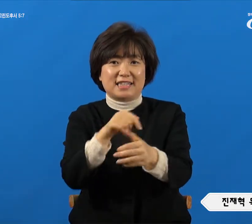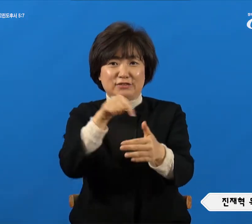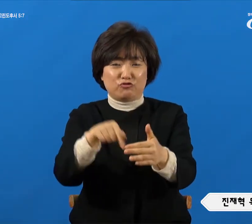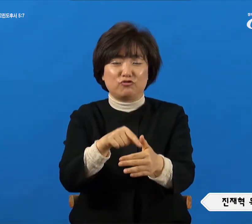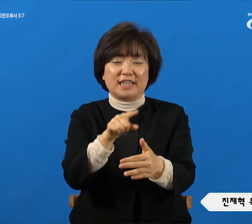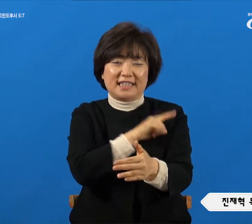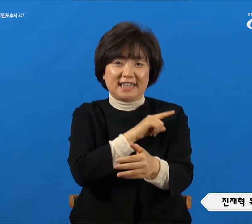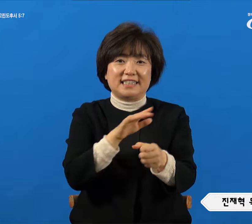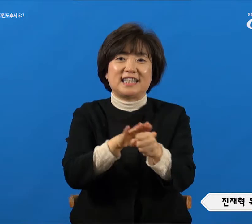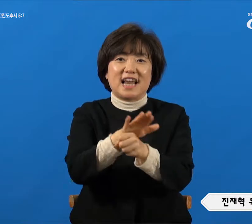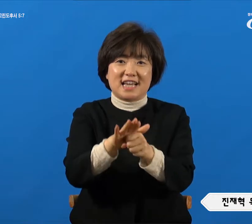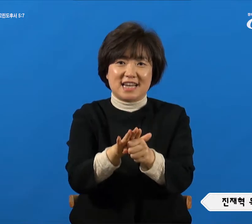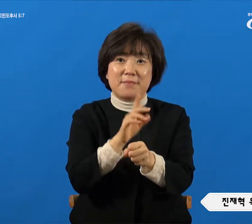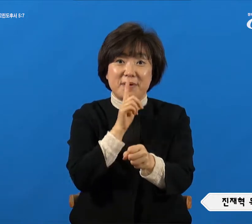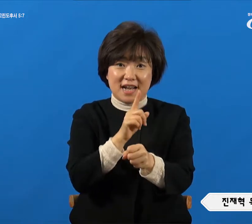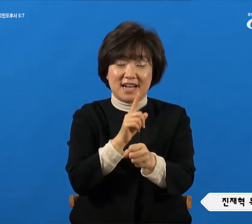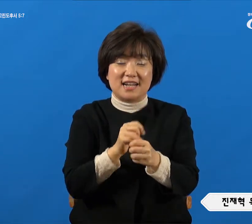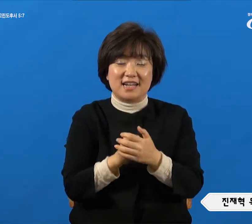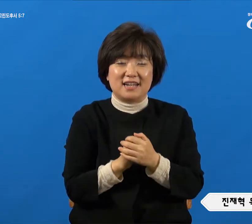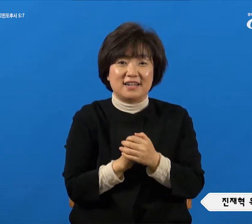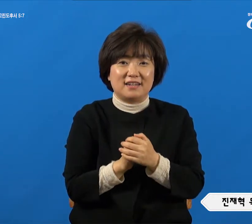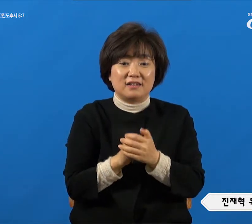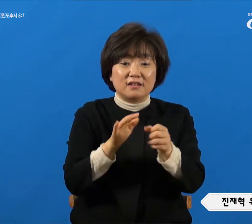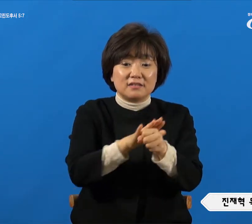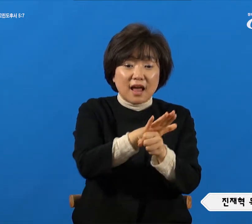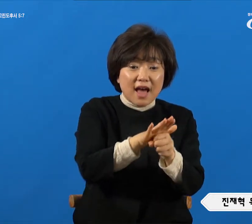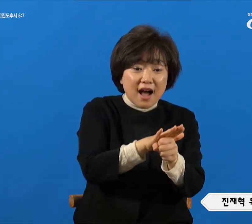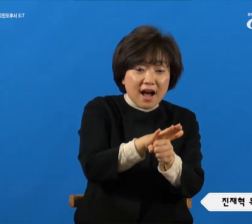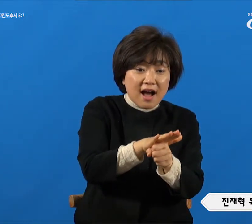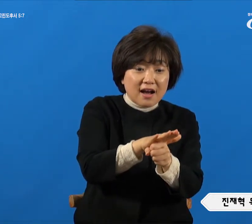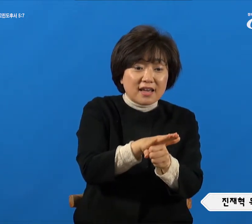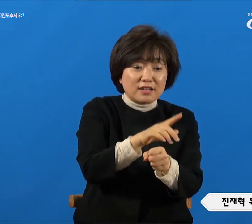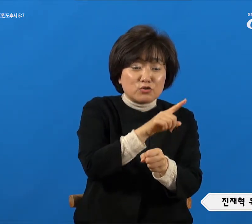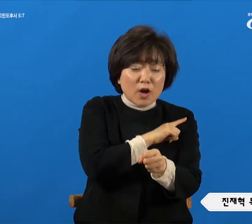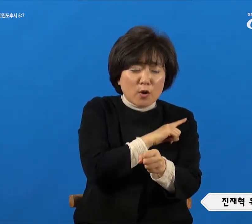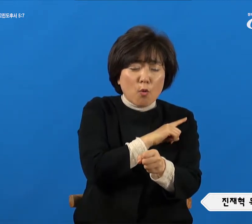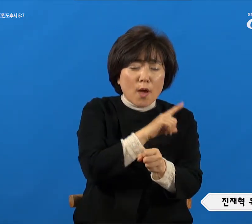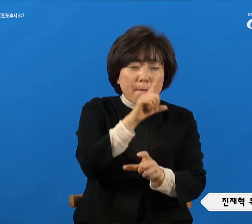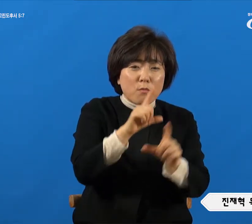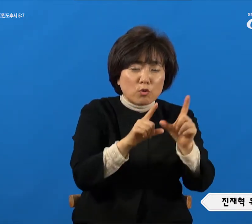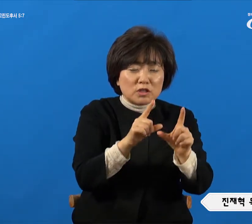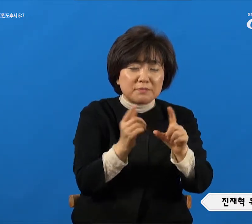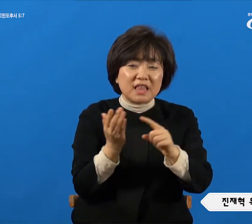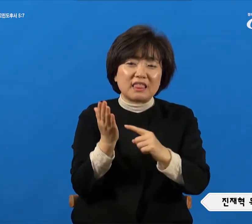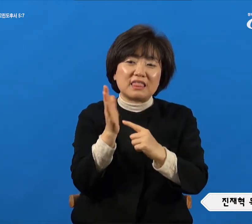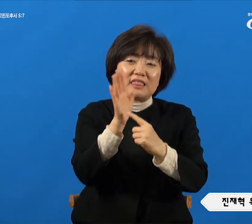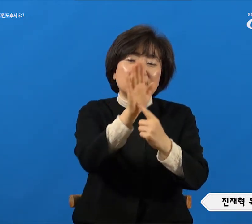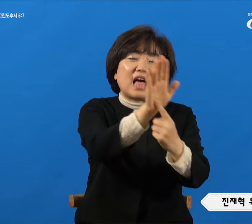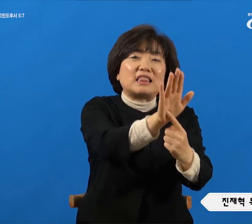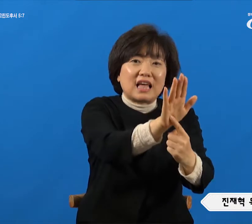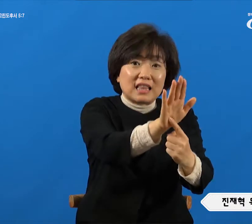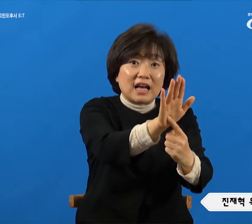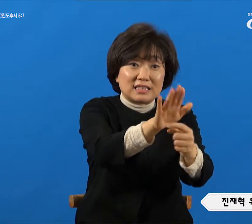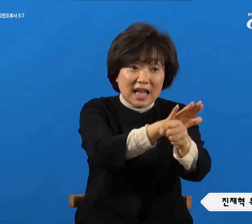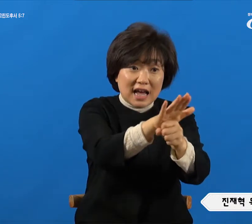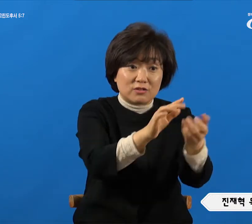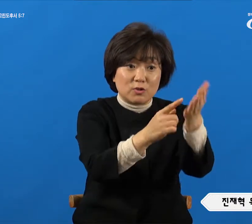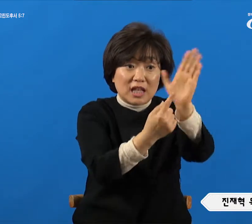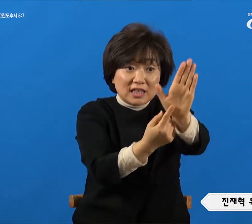중에 제일은 사랑이라 하셨지만 사실 그 사랑의 최고의 모습이 나타나기